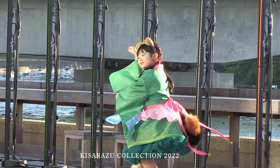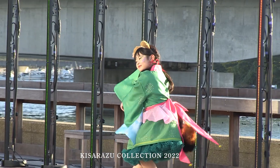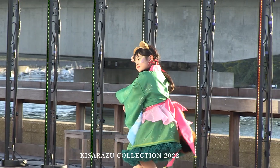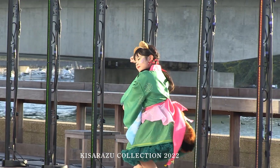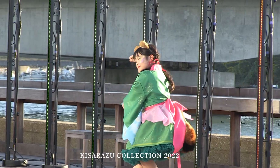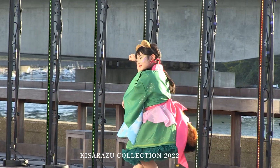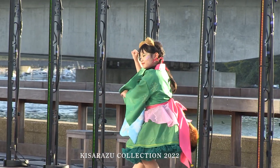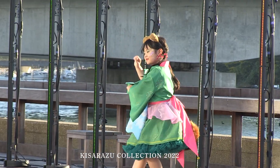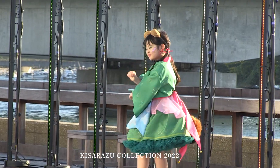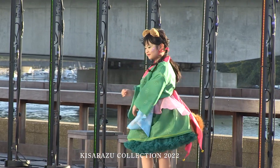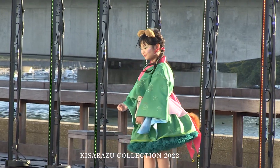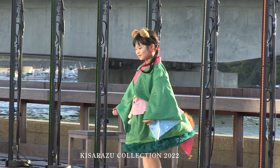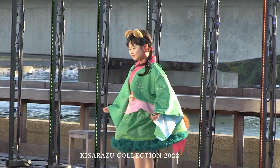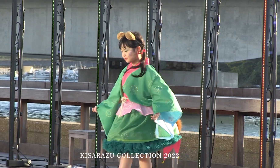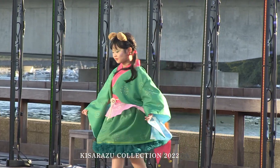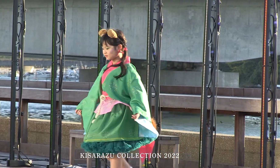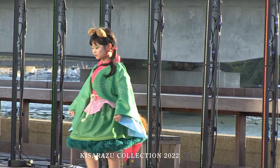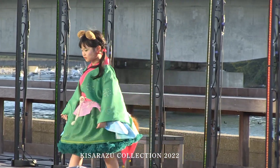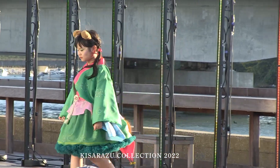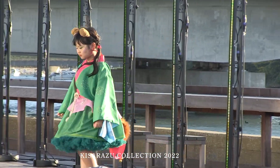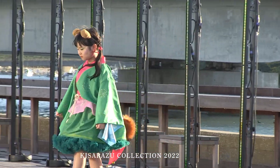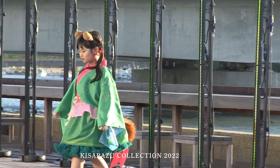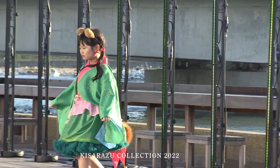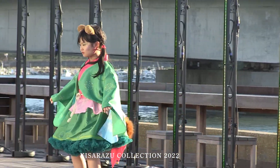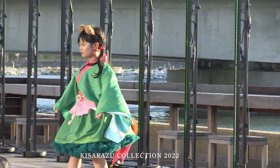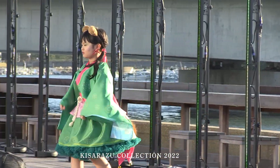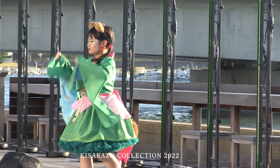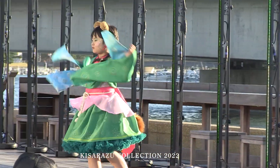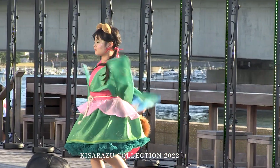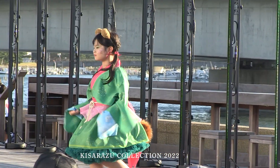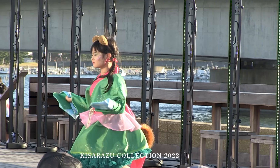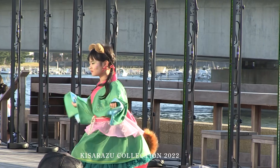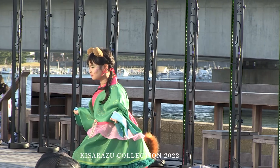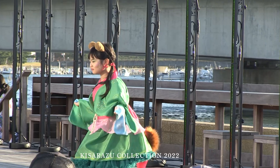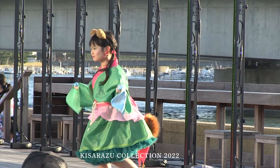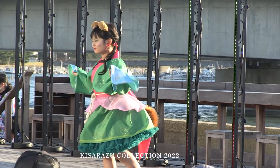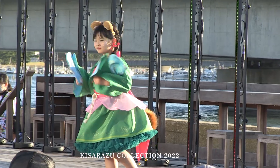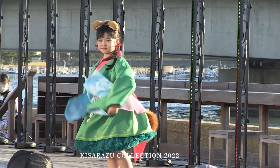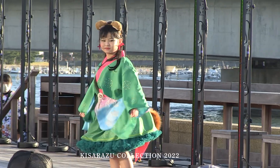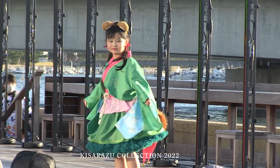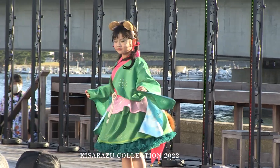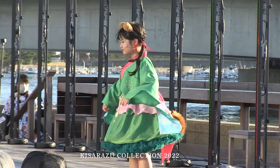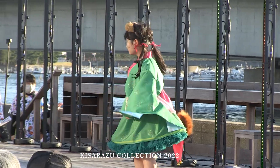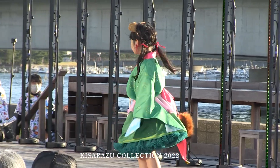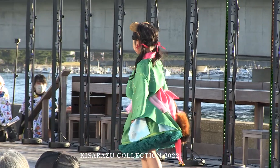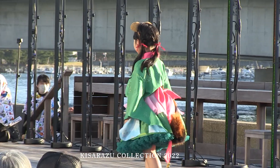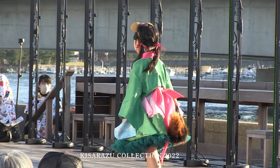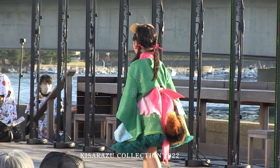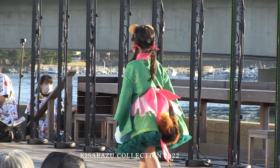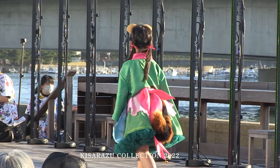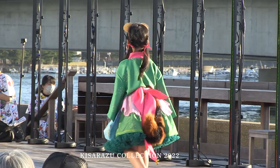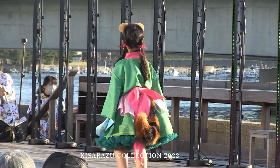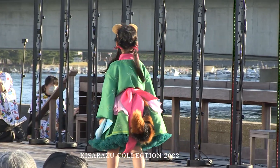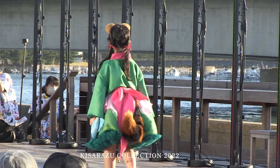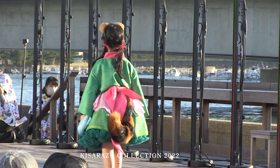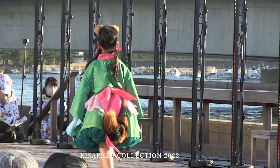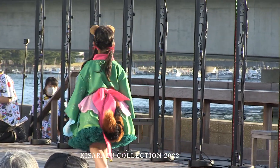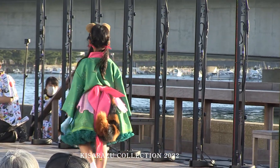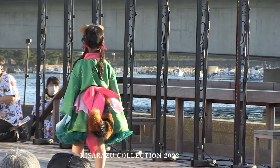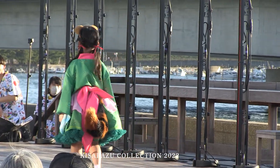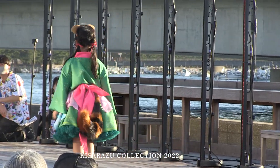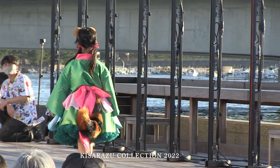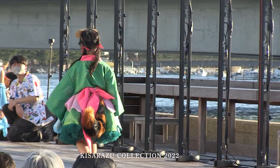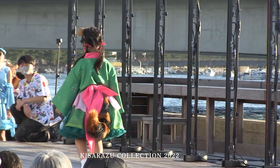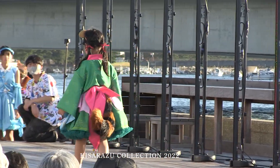嬉しい。楽しみ、たくさんの人に見てほしいです。木更津の伝統文化をみんなに広め